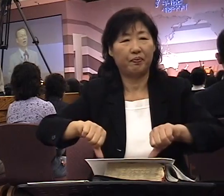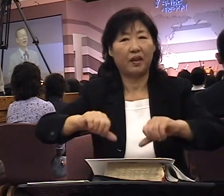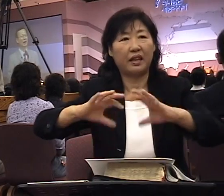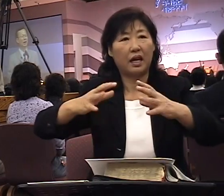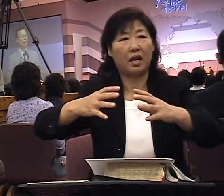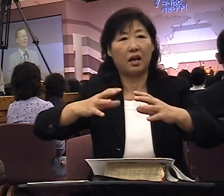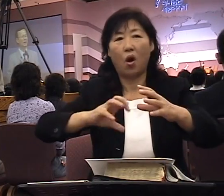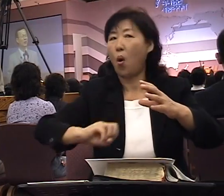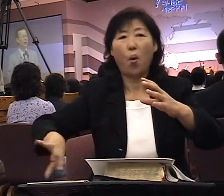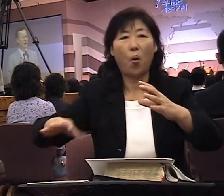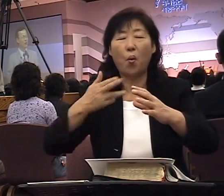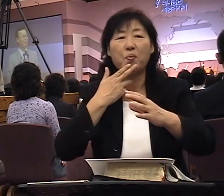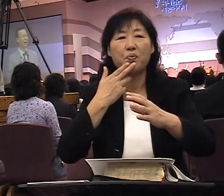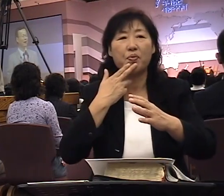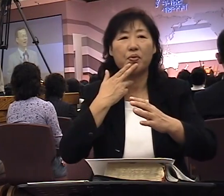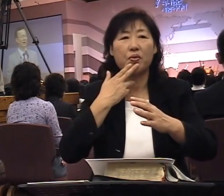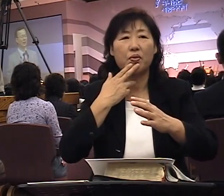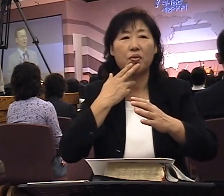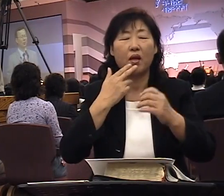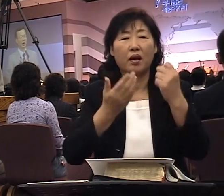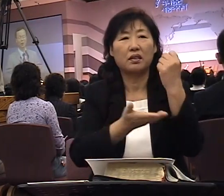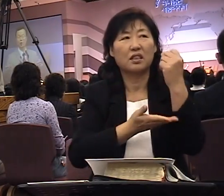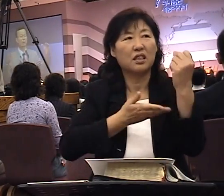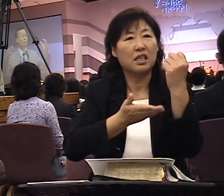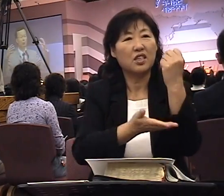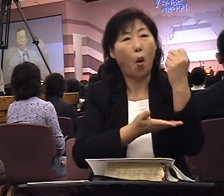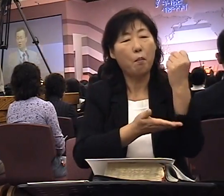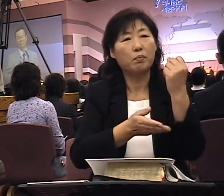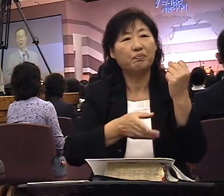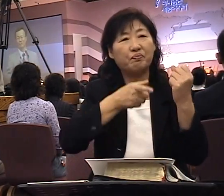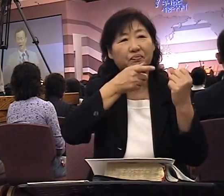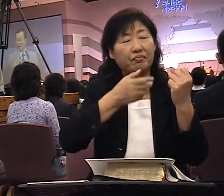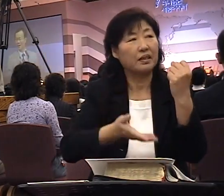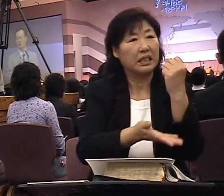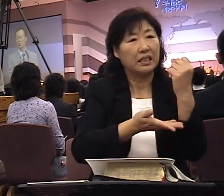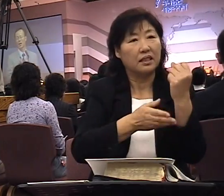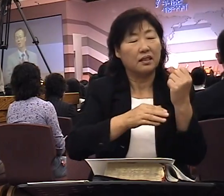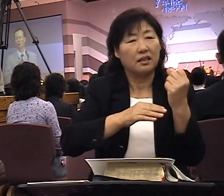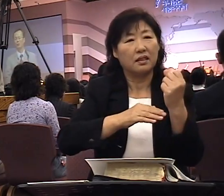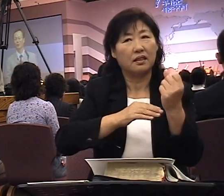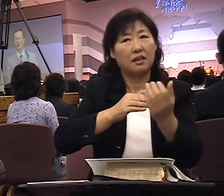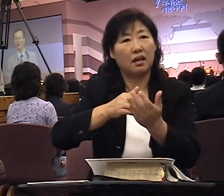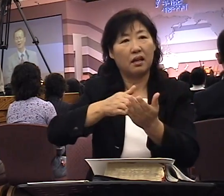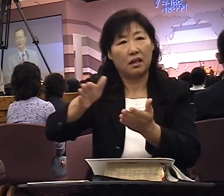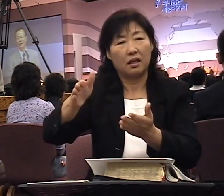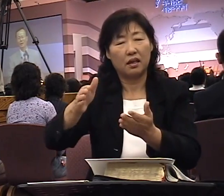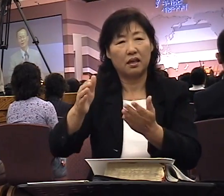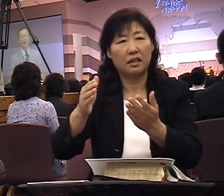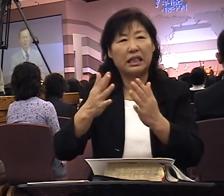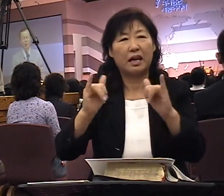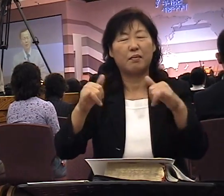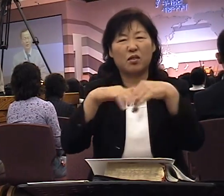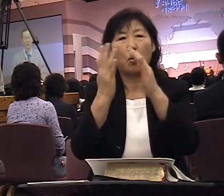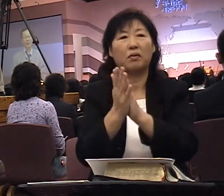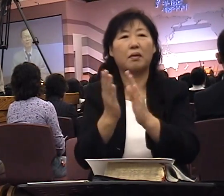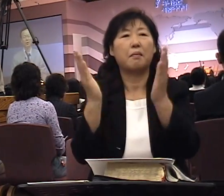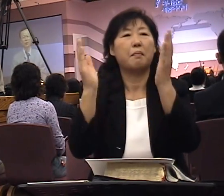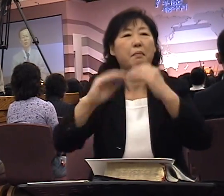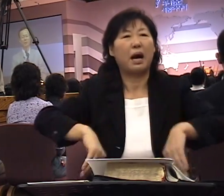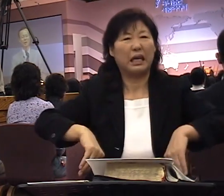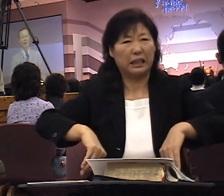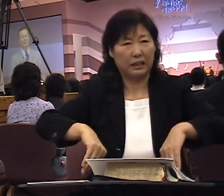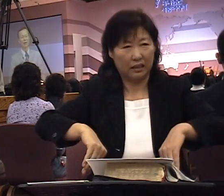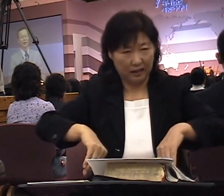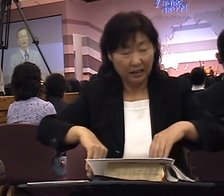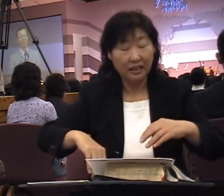나중에 헬레나 섬에 추방당해서 완전히 브로큰맨, 망가진 사람이 된 후에 이러한 고백을